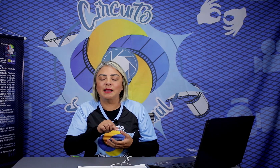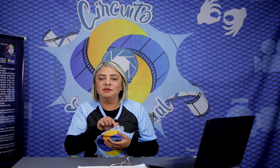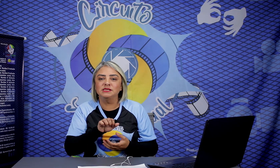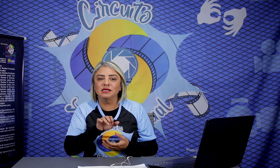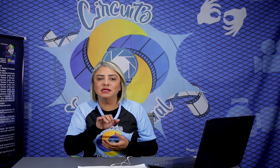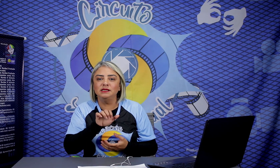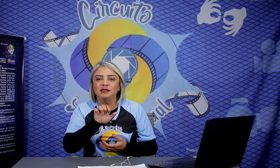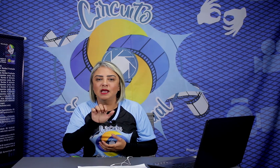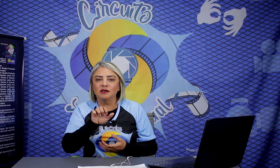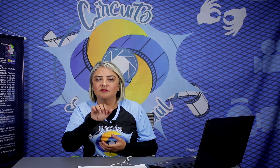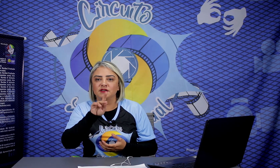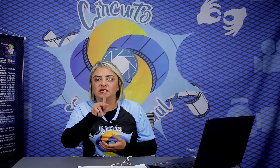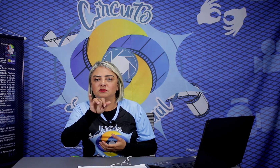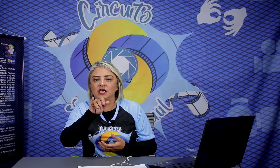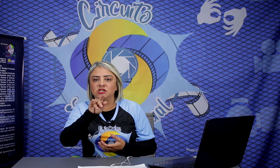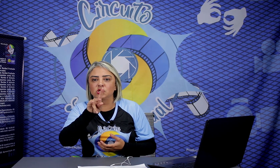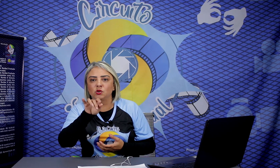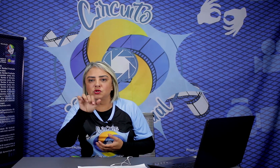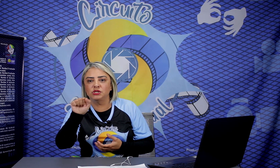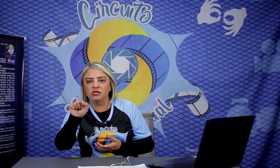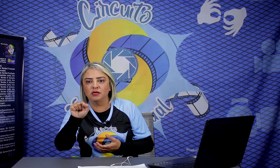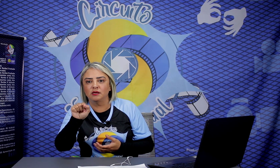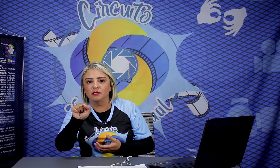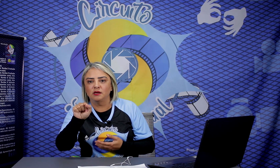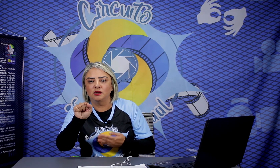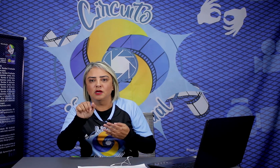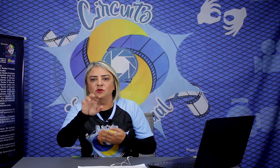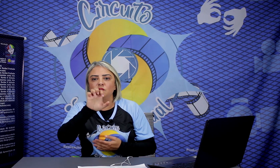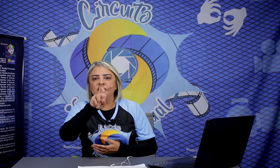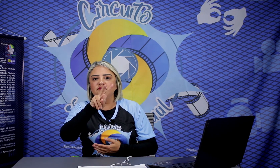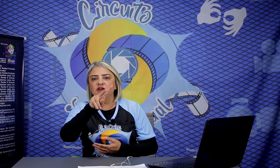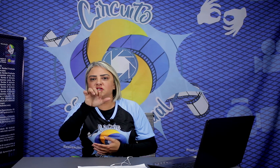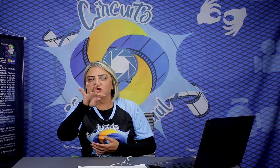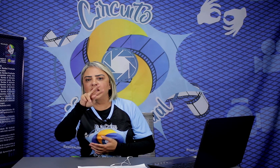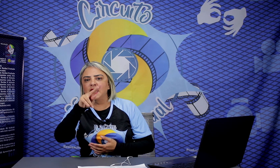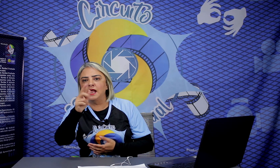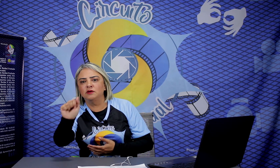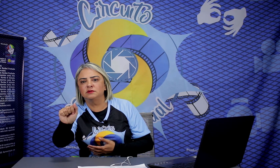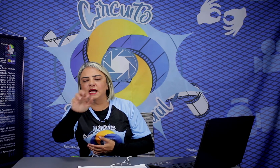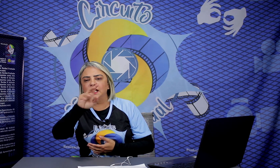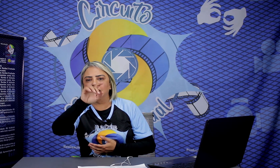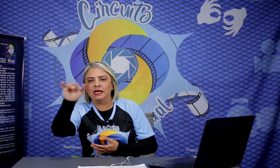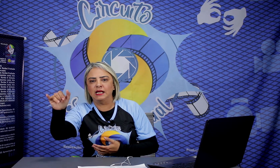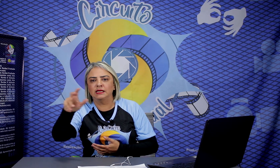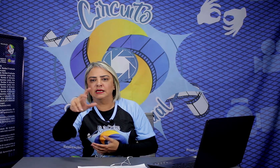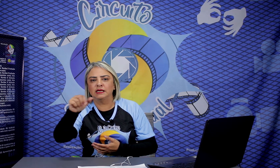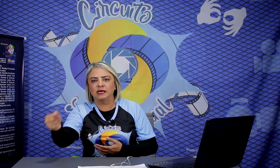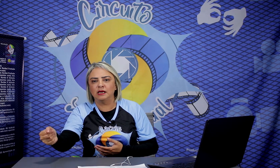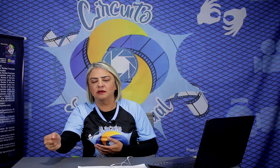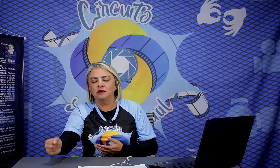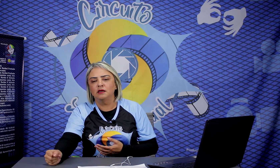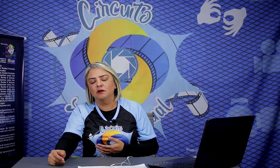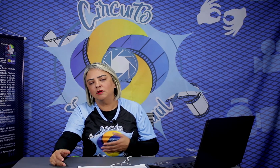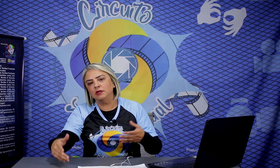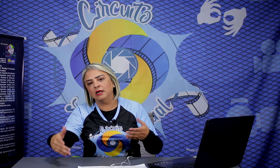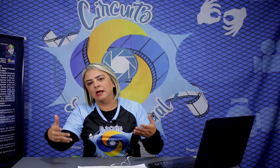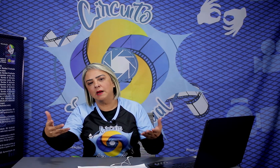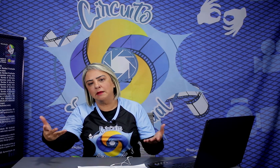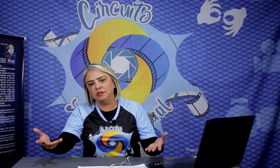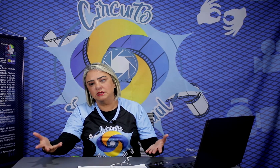missa inteira fazendo datilologia? No evangelho, tarará, tarará. Quando acabar a missa,